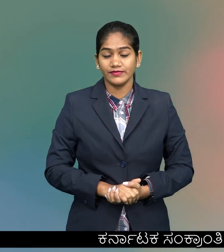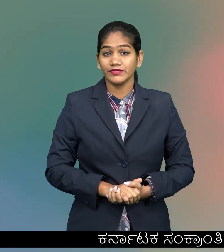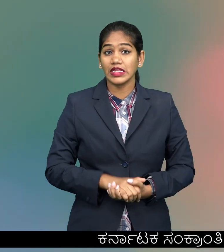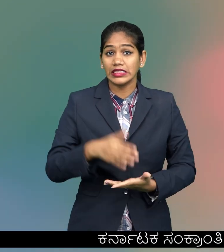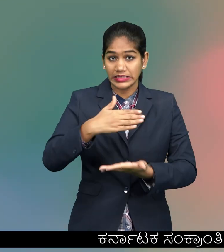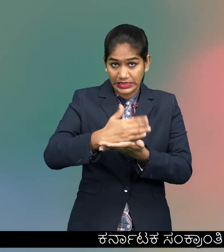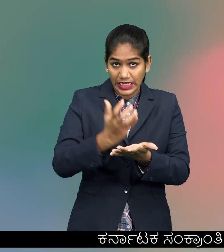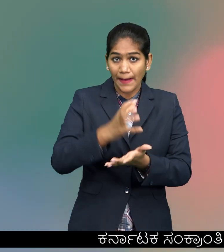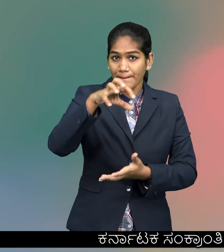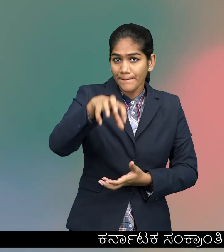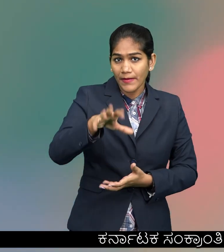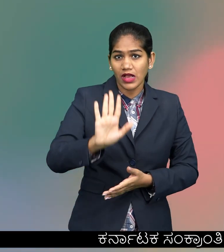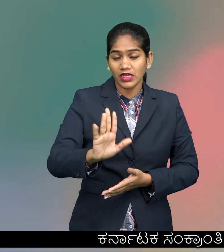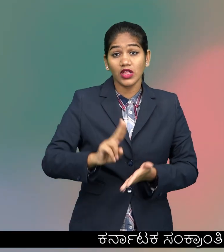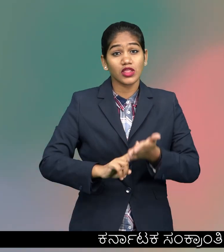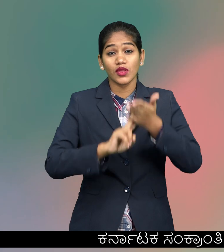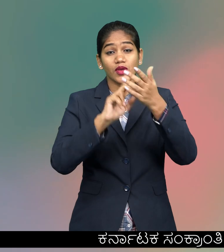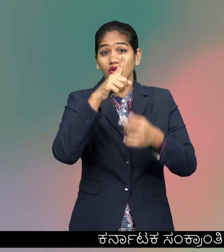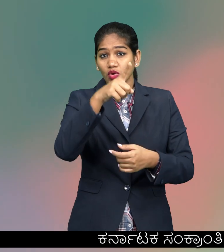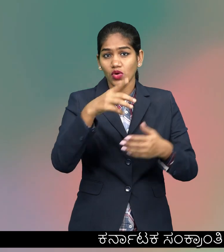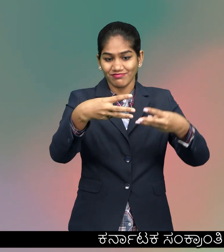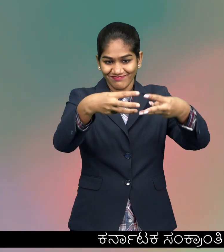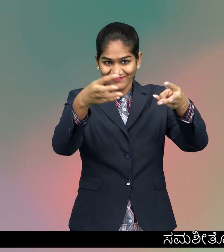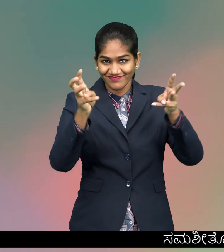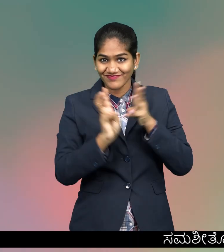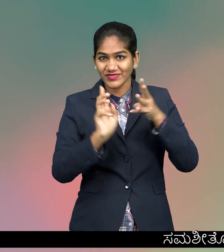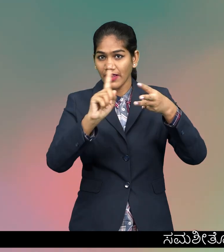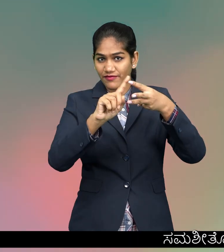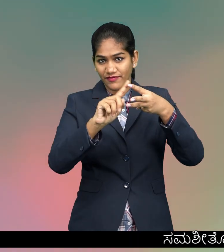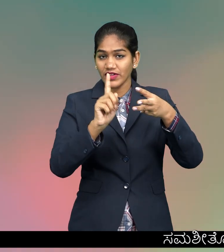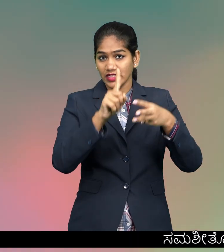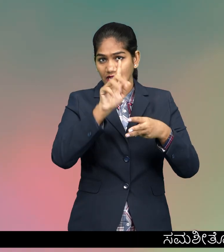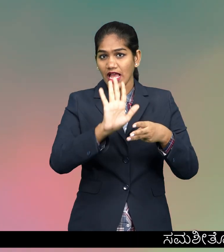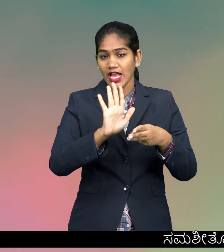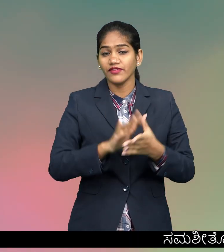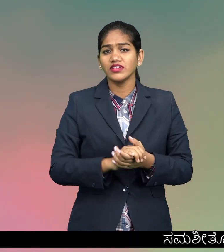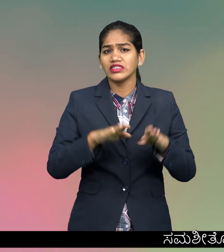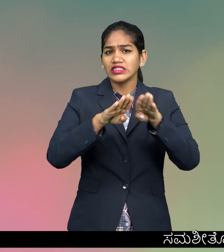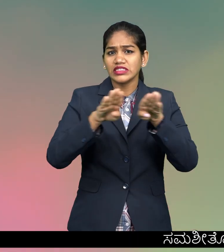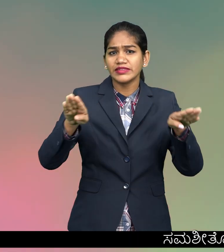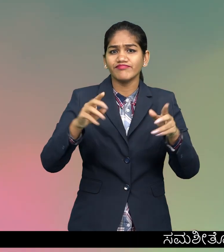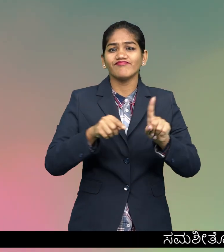ಕರ್ನಾಟಕ ಸಂಕ್ರಾಂತಿ ವೃತ್ತದ ಉತ್ತರದಲ್ಲಿರುವ ಭಾಗವು ಸಮಶೀತೋಷ್ಣ ವಲಯದಲ್ಲಿದೆ.